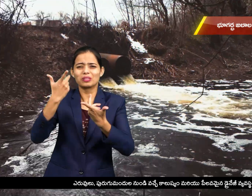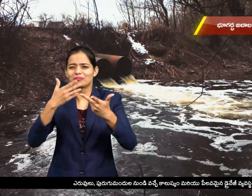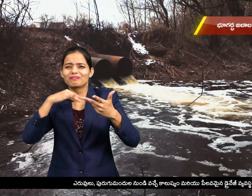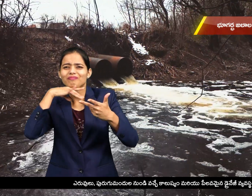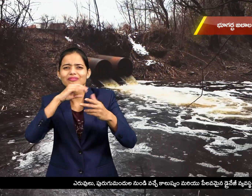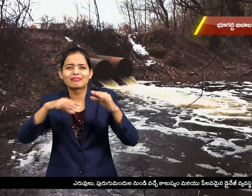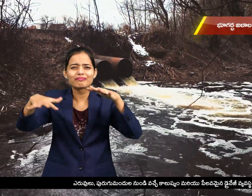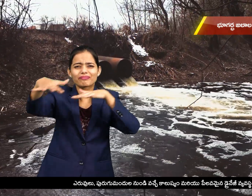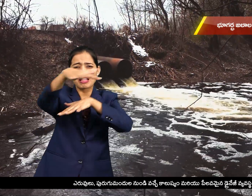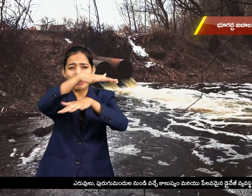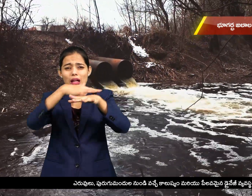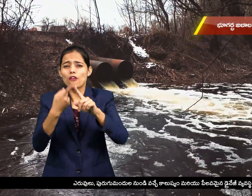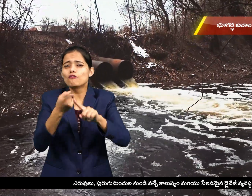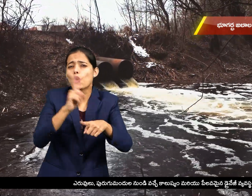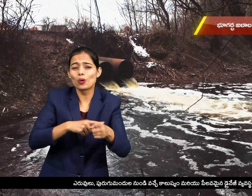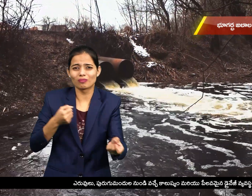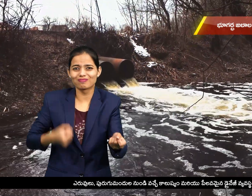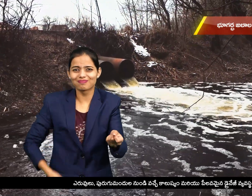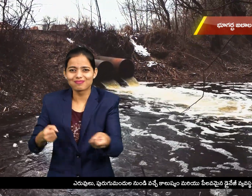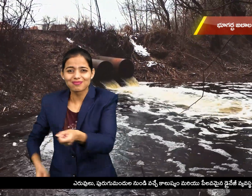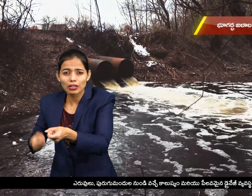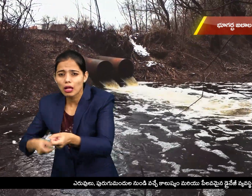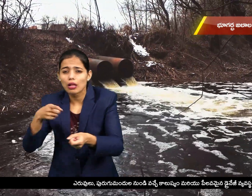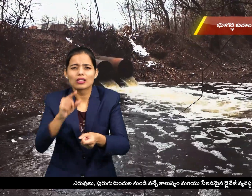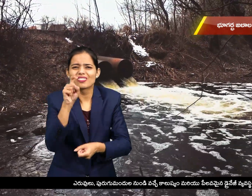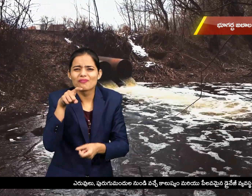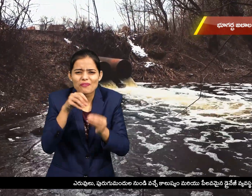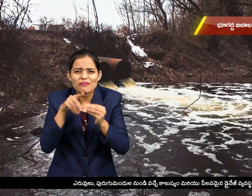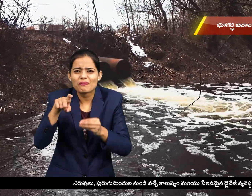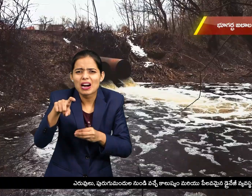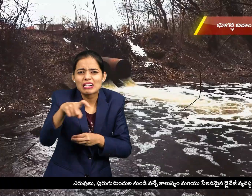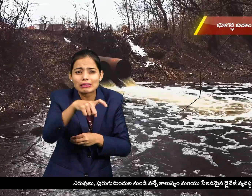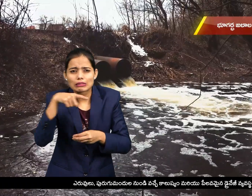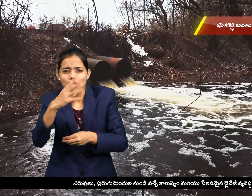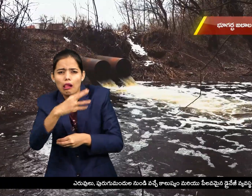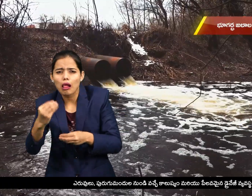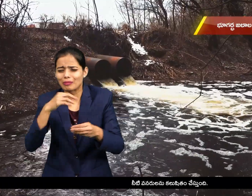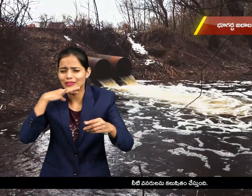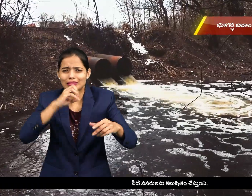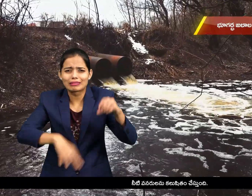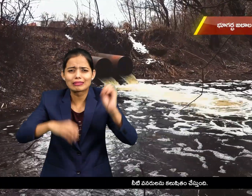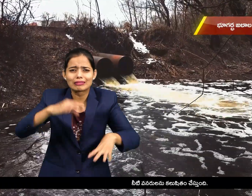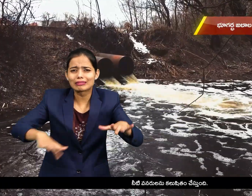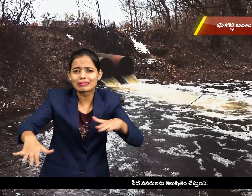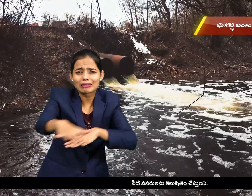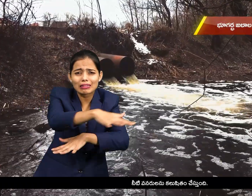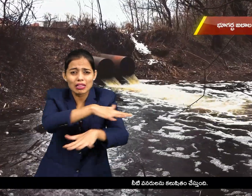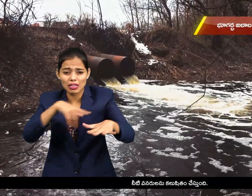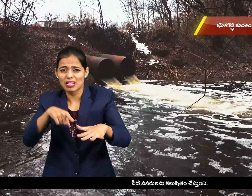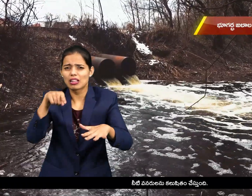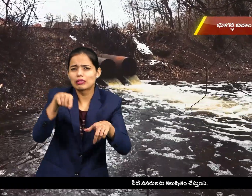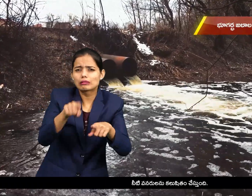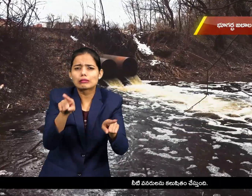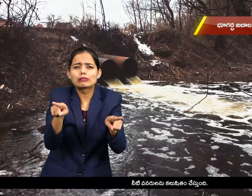ఎరువులు, పురుగుమందుల నుండి వచ్చే కాలుష్యం మరియు పేలవమైన డ్రైనేజ్ వ్యవస్థ కూడా నీటి వనరులను